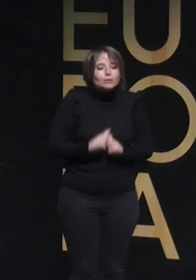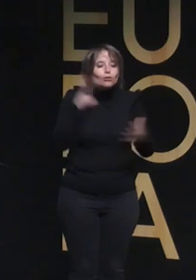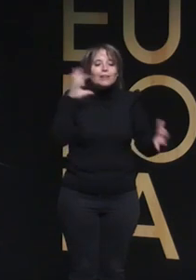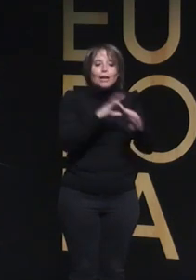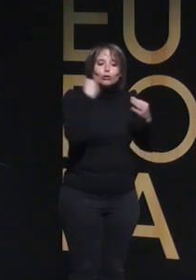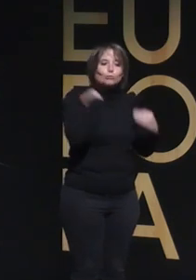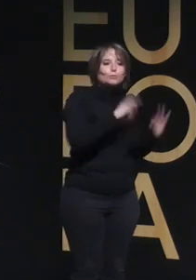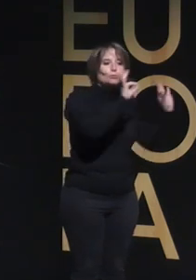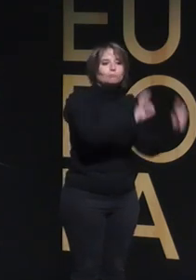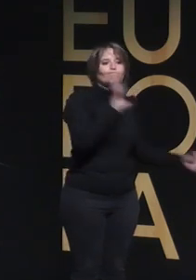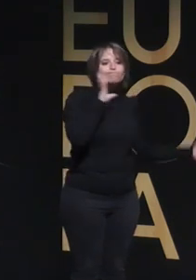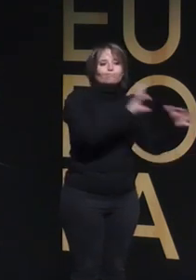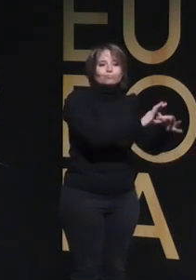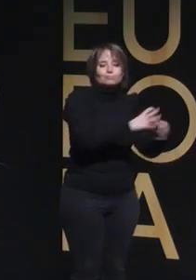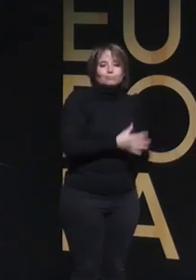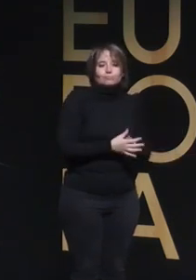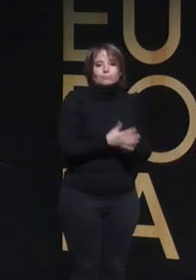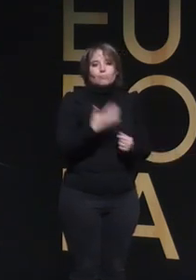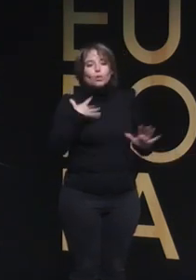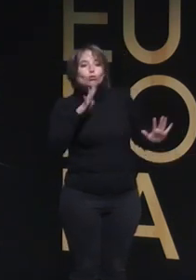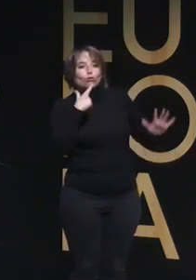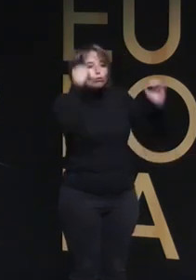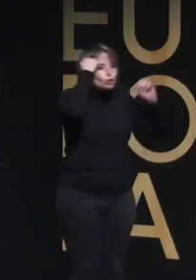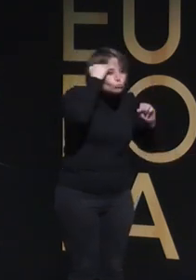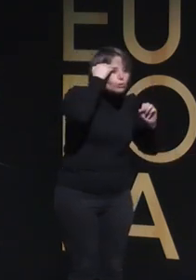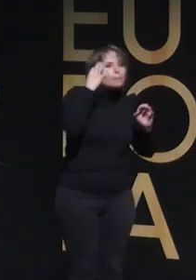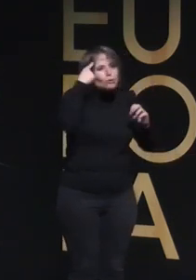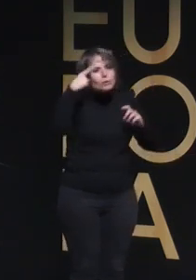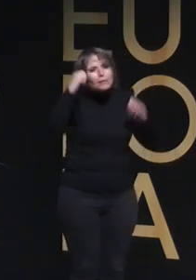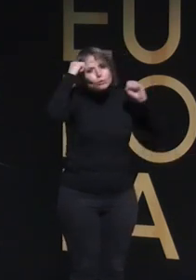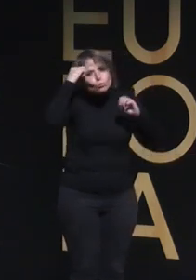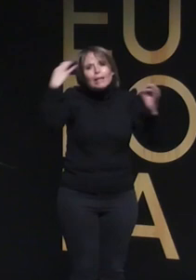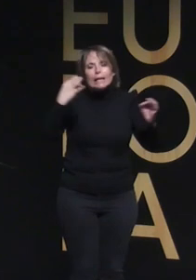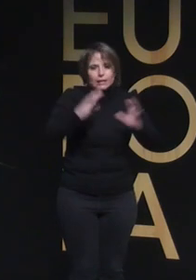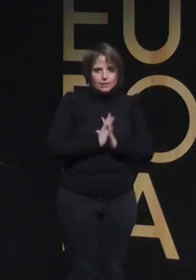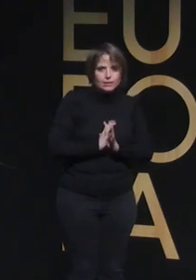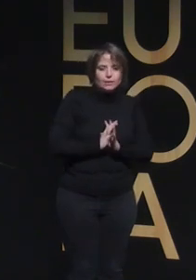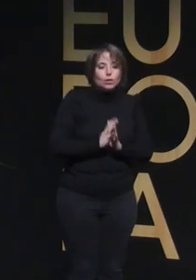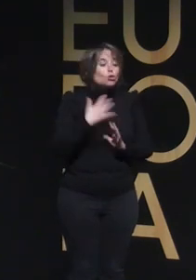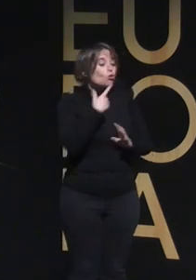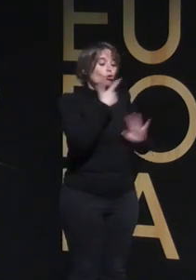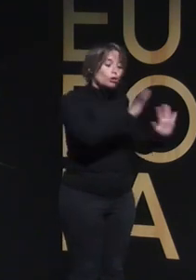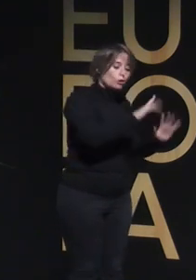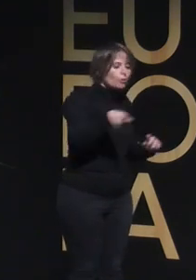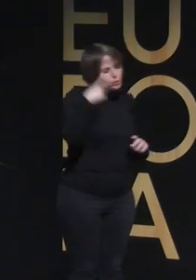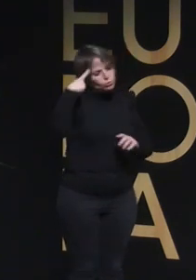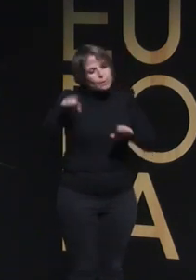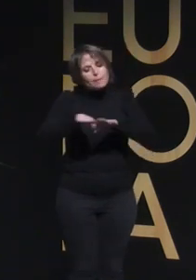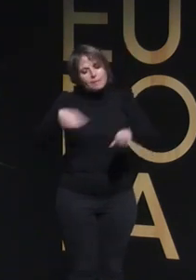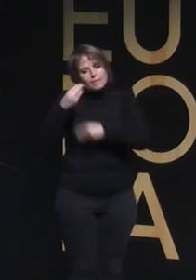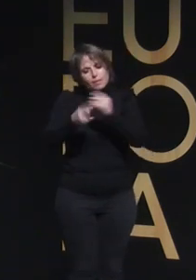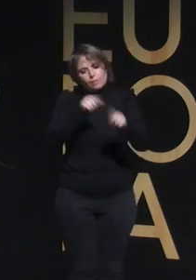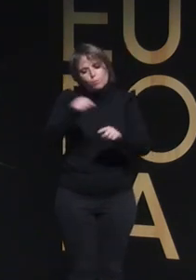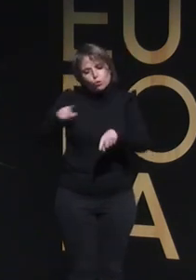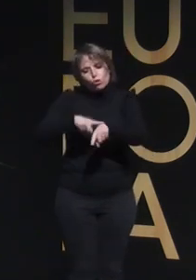mismo. No, yo no digo que tiene que estudiar, pero tiene que saber que tiene que estudiar. No, yo no le digo a qué hora tiene que venir a casa, pero sabe a qué hora tiene que venir a